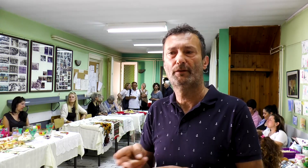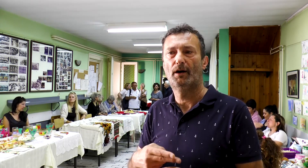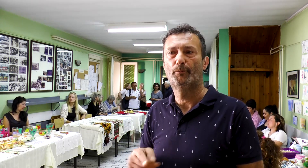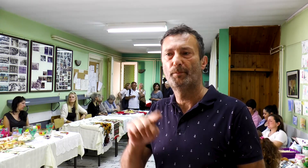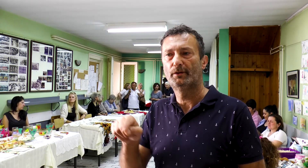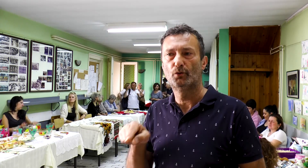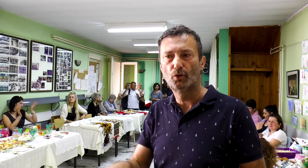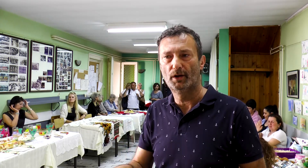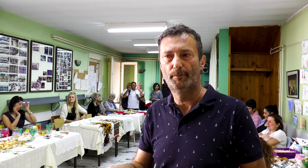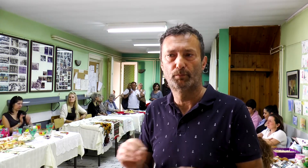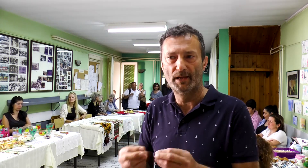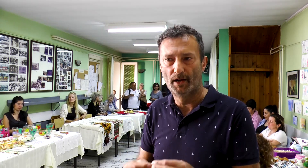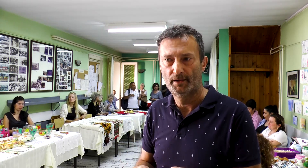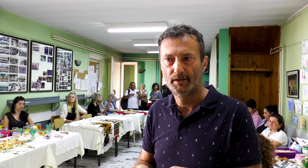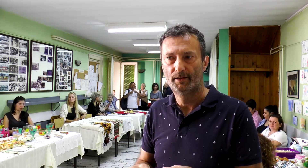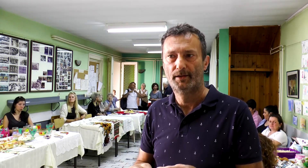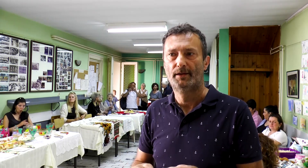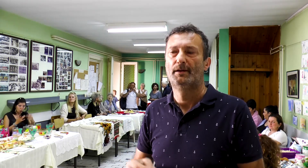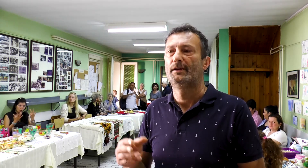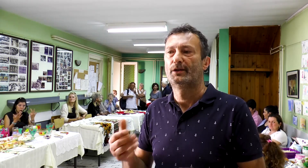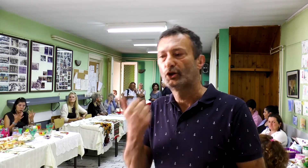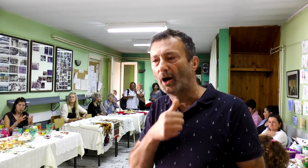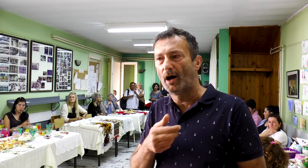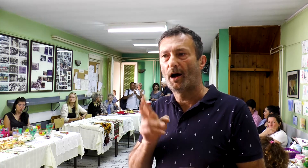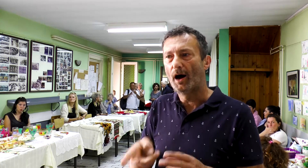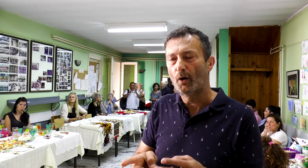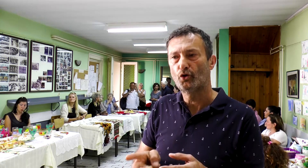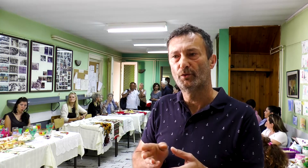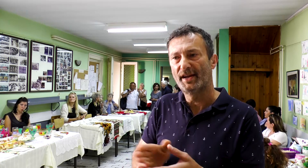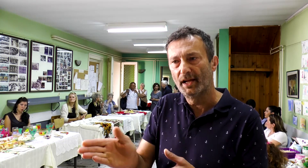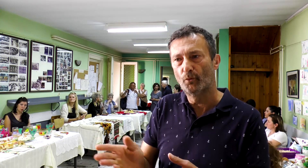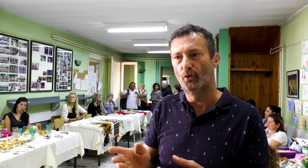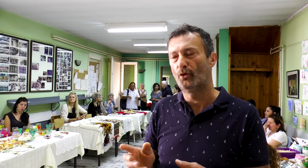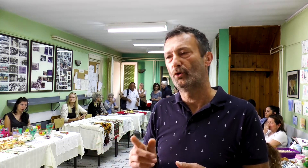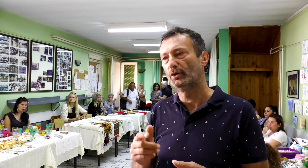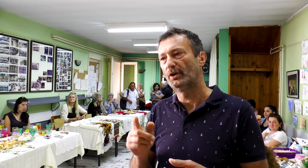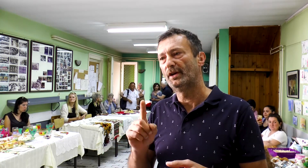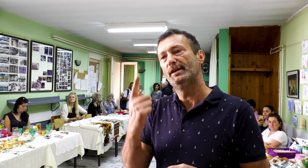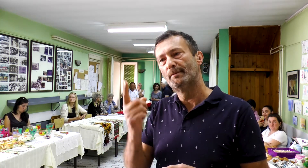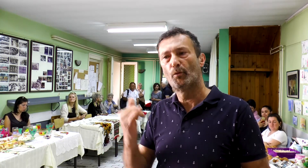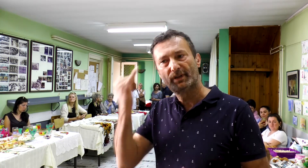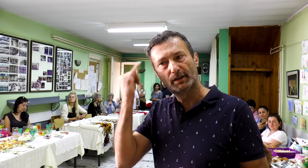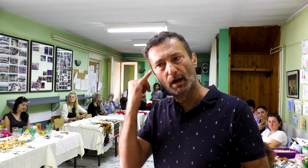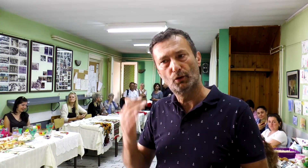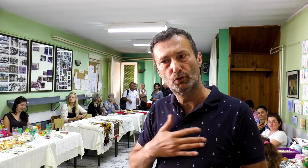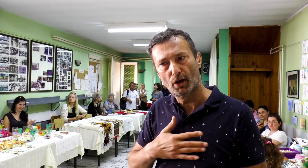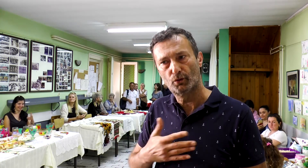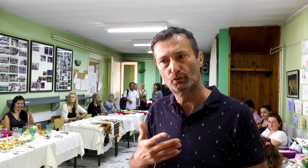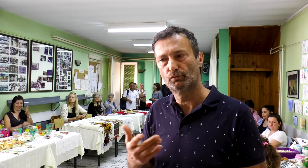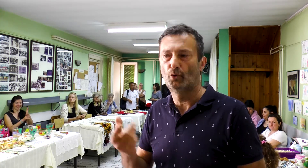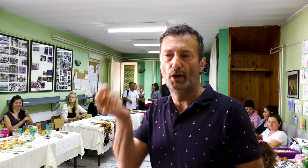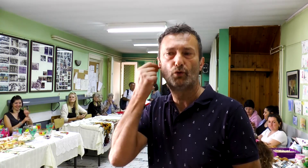naš, recimo, izvršni odbor rešava te probleme. I šta i kako da se nastavi dalje,